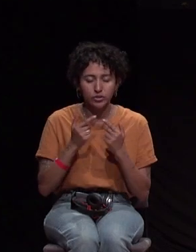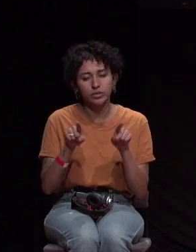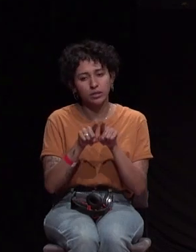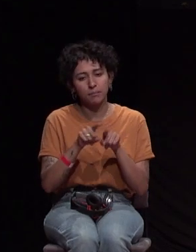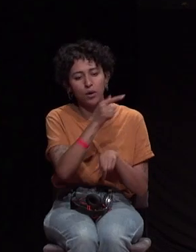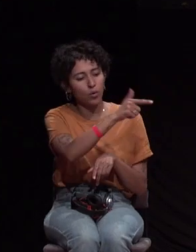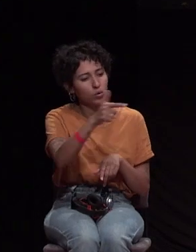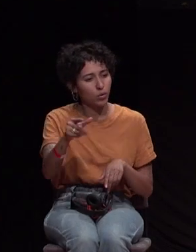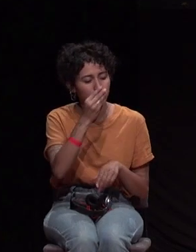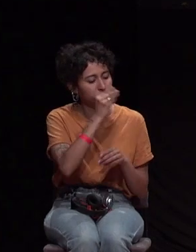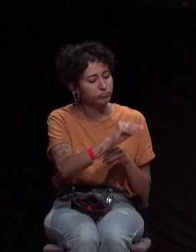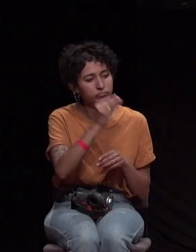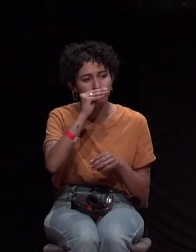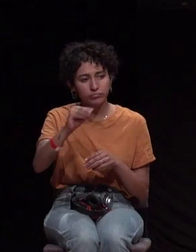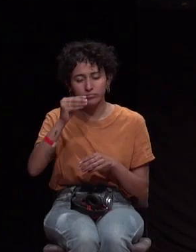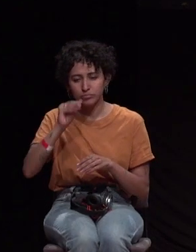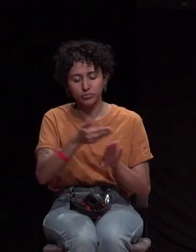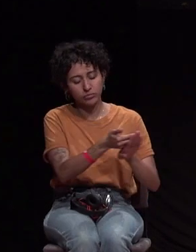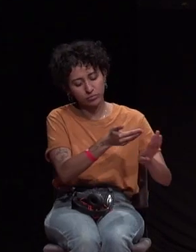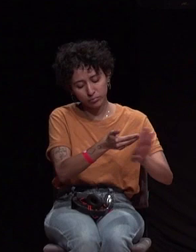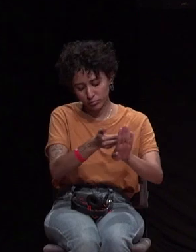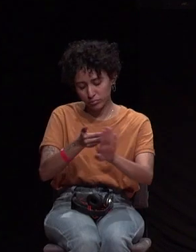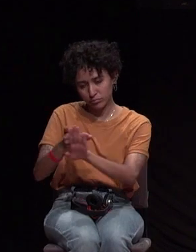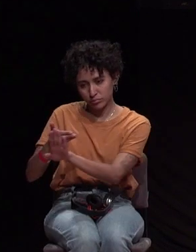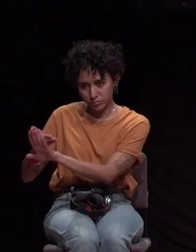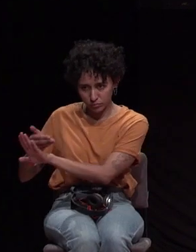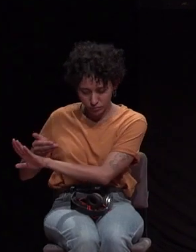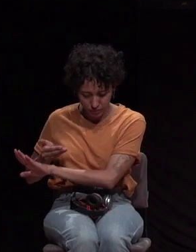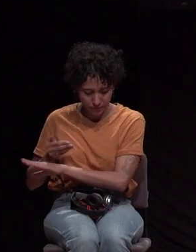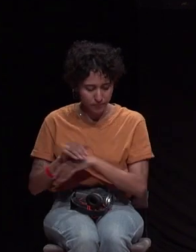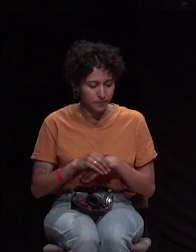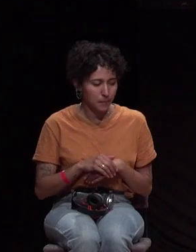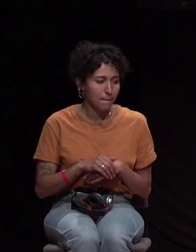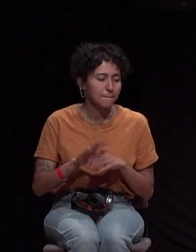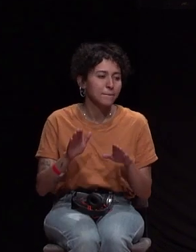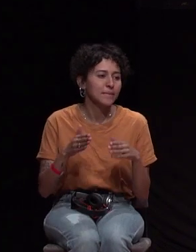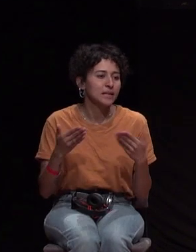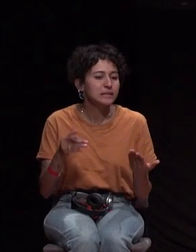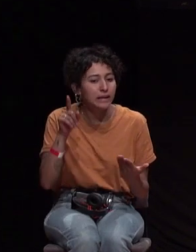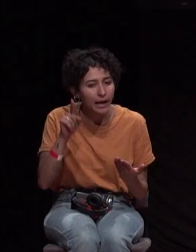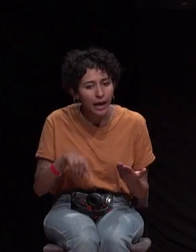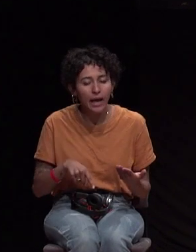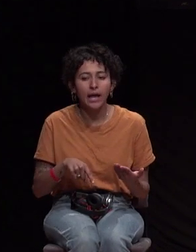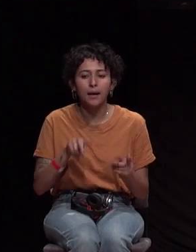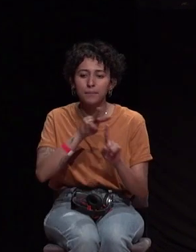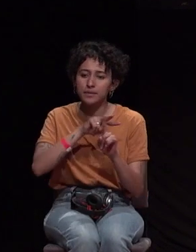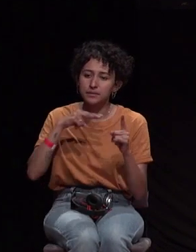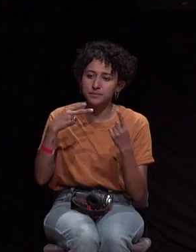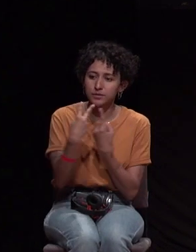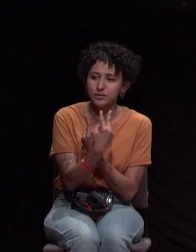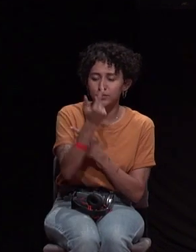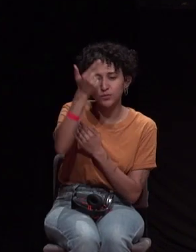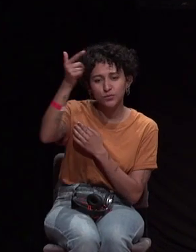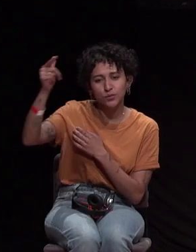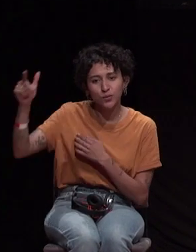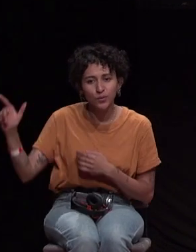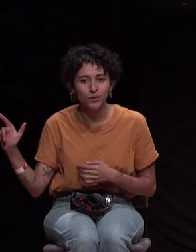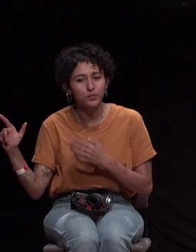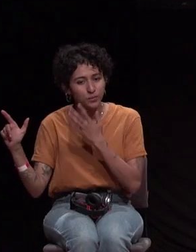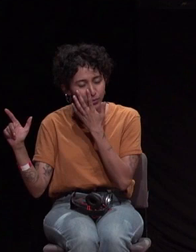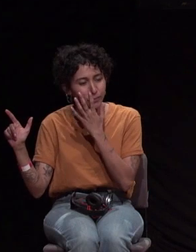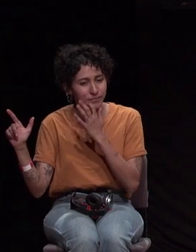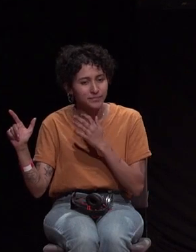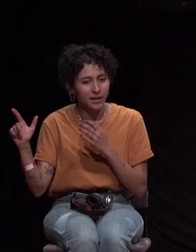nenhuma, é a agência desse olhar que pensa o outro a partir desse estoque, né, imaginário, das